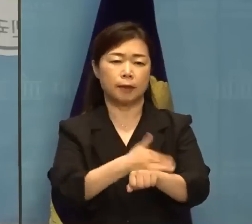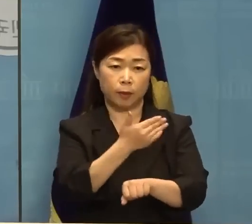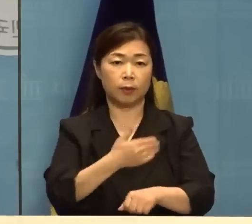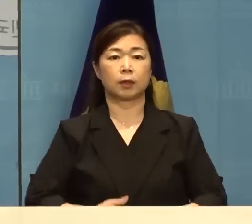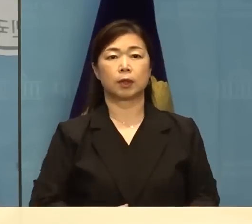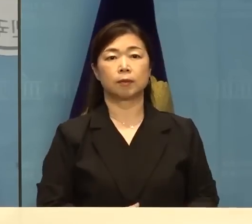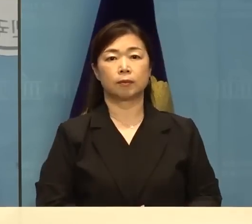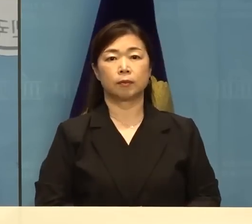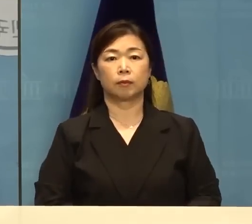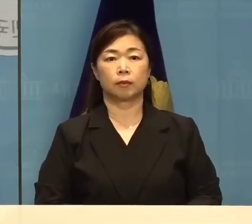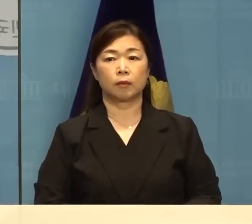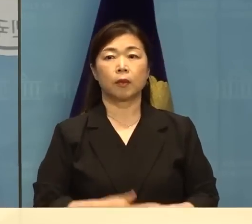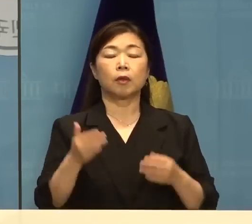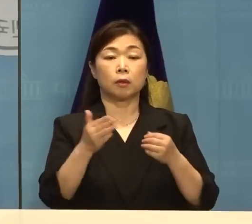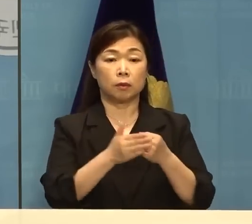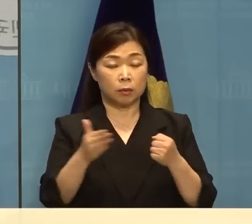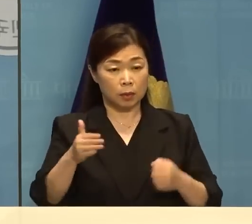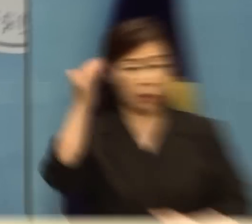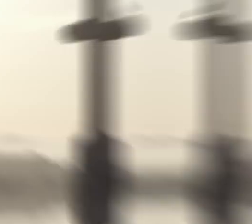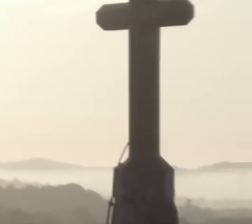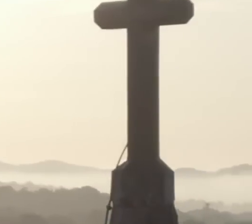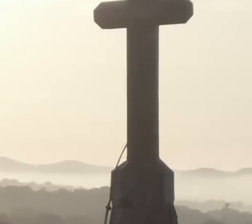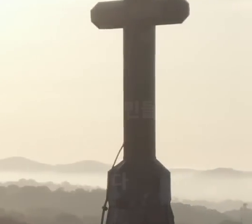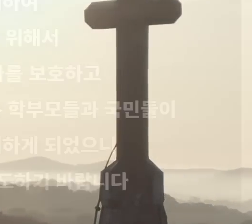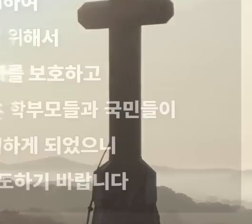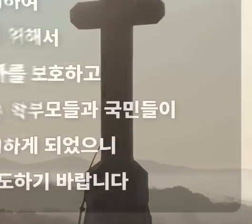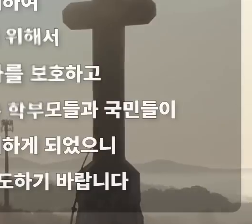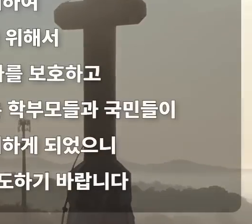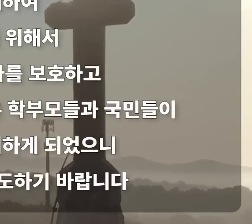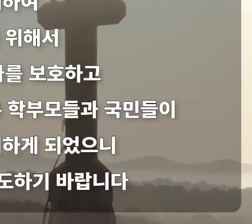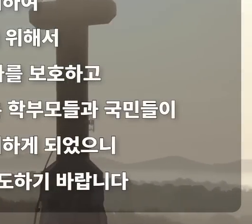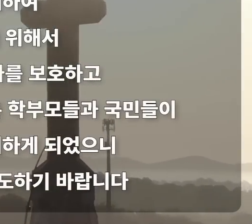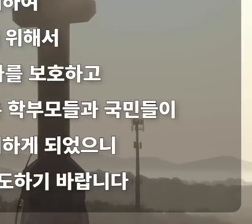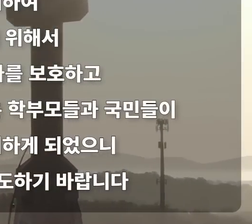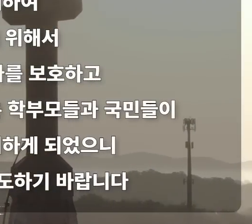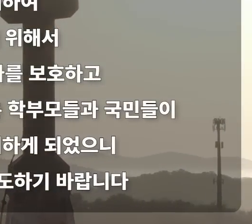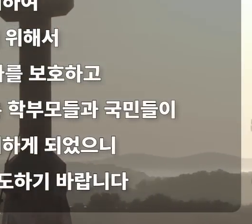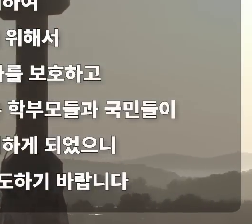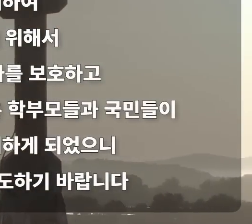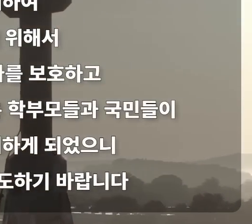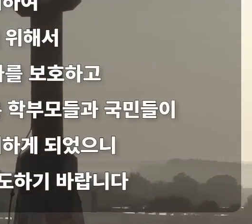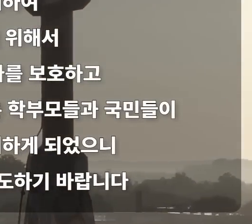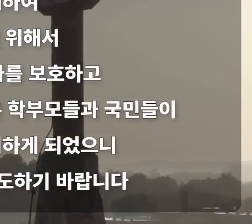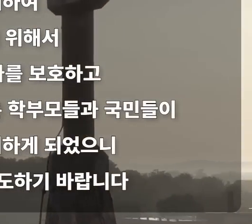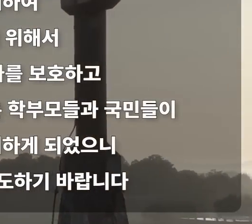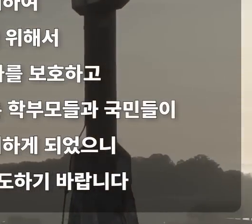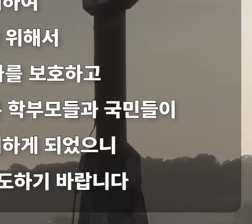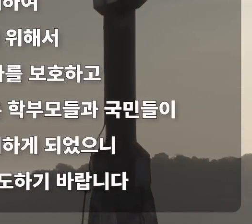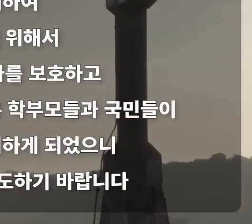됩니다. 그래서 대한민국의 건강한 성윤리를 지키고 사별금지법에 반대하여 표현과